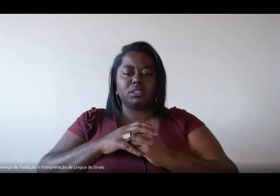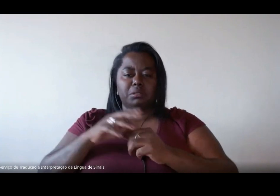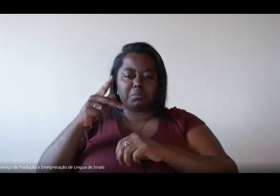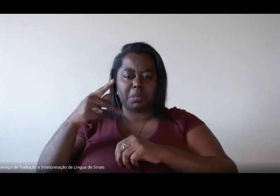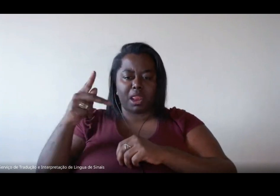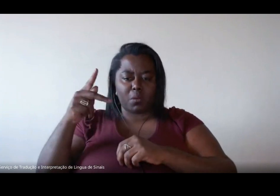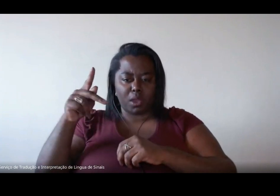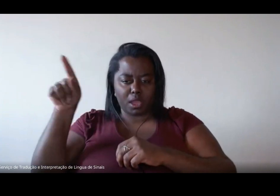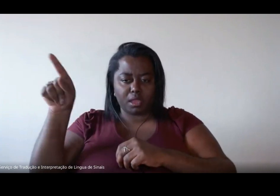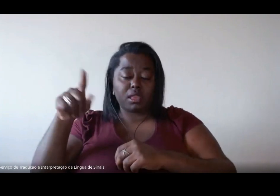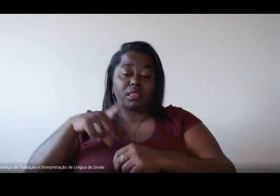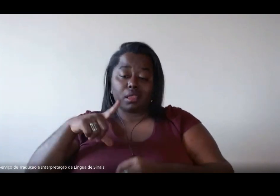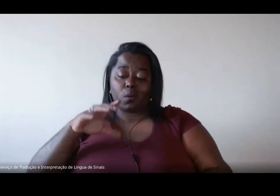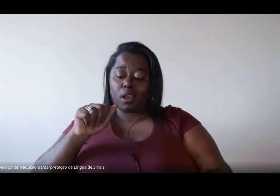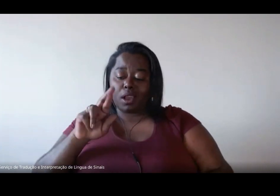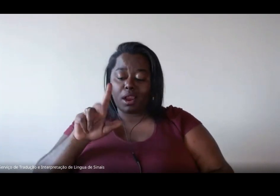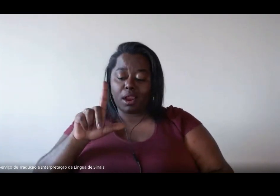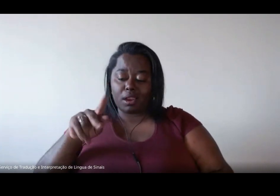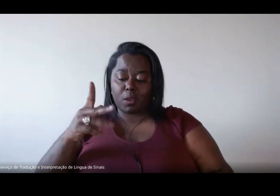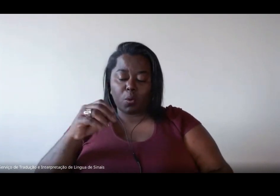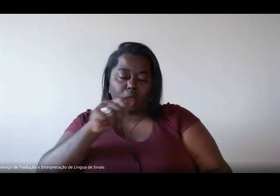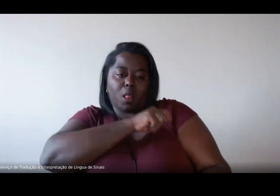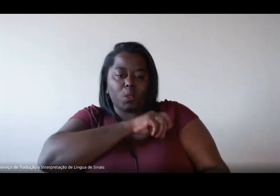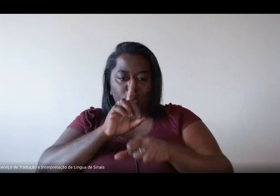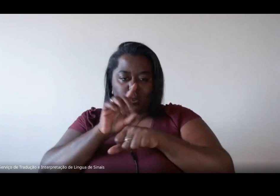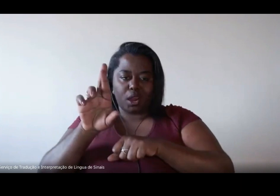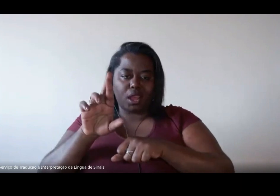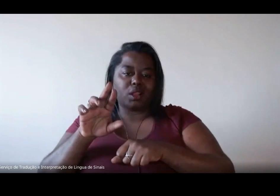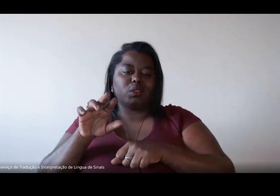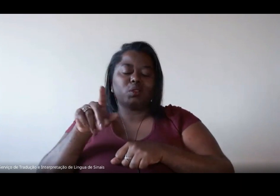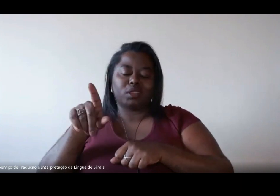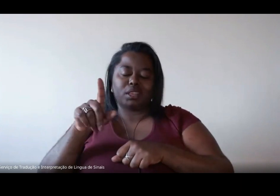meu aluno de doutorado e é professor lá hoje, que não me deixa mentir sozinho.